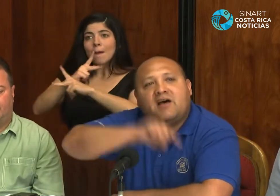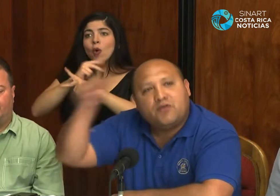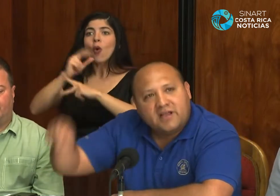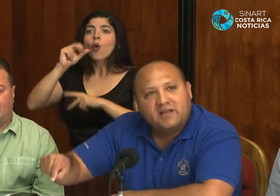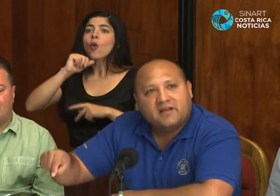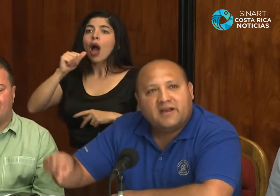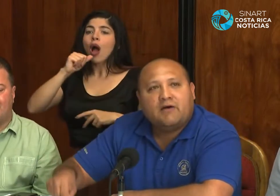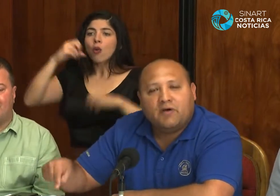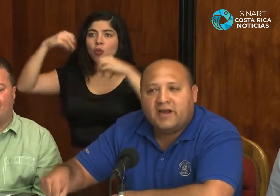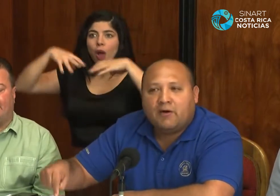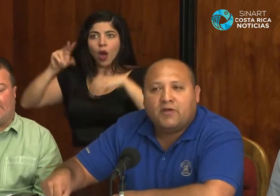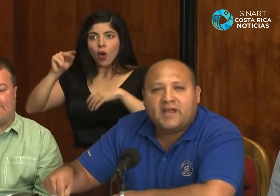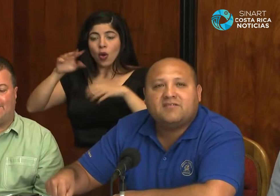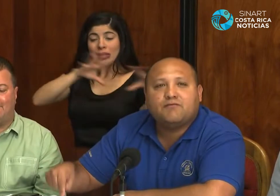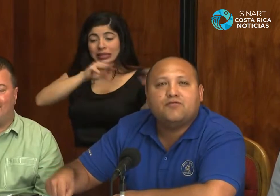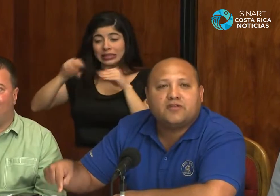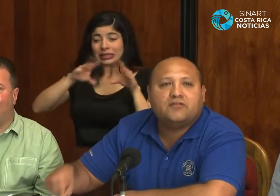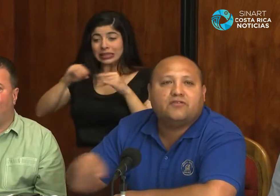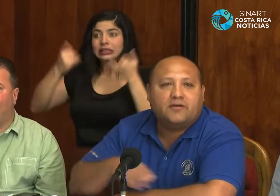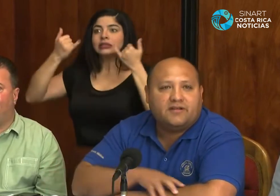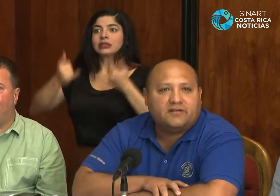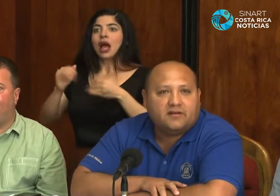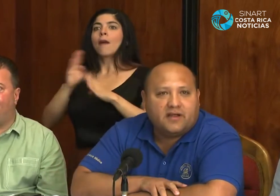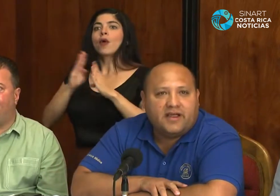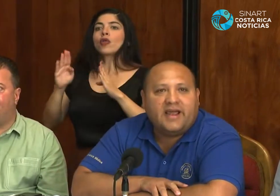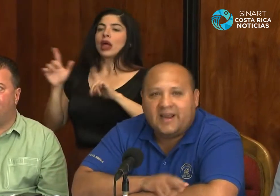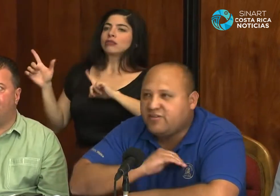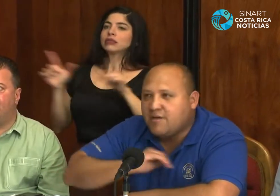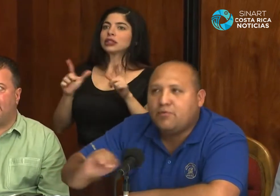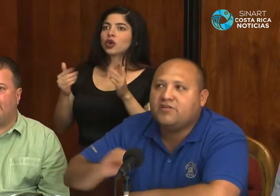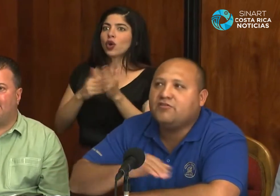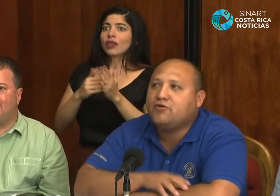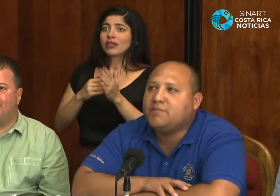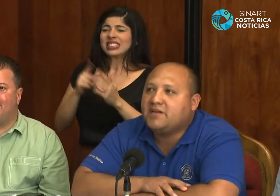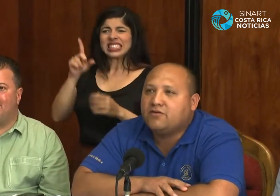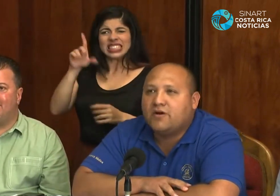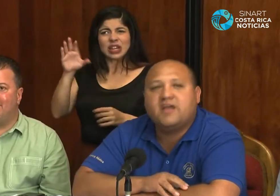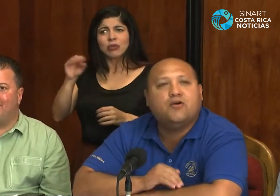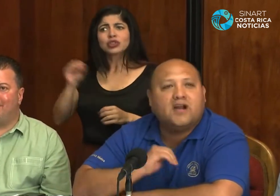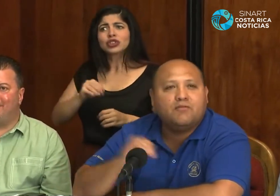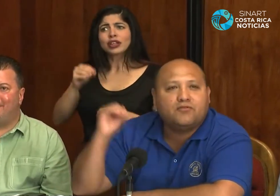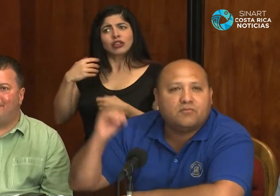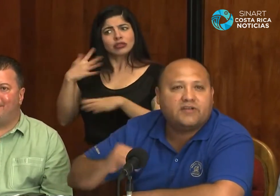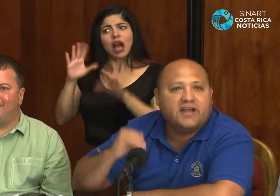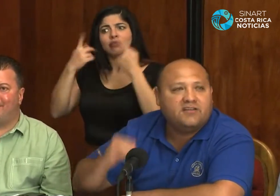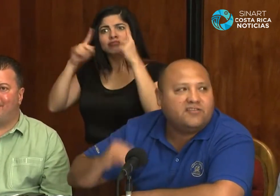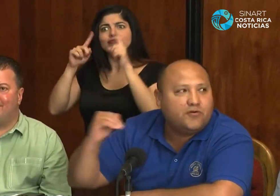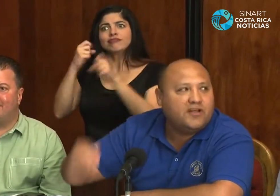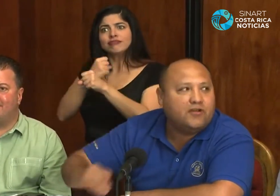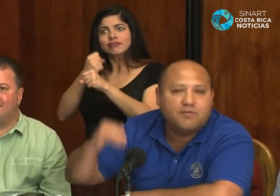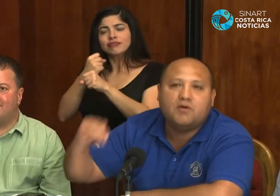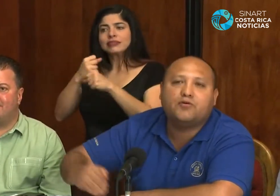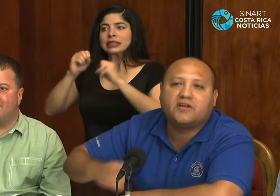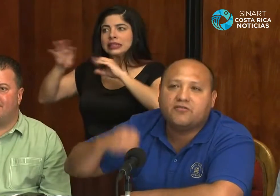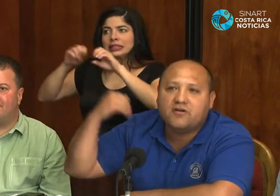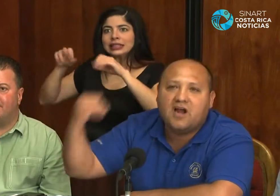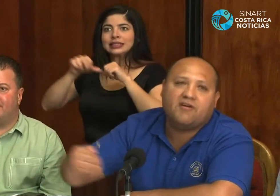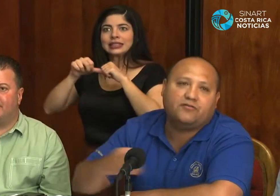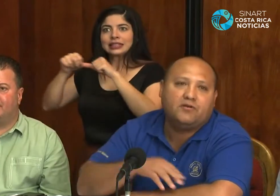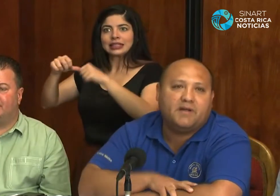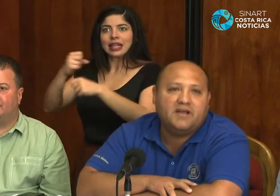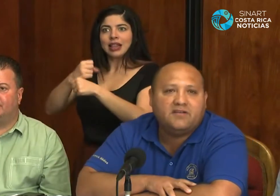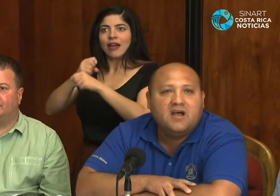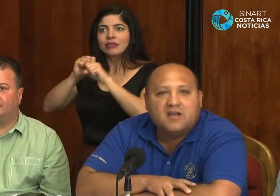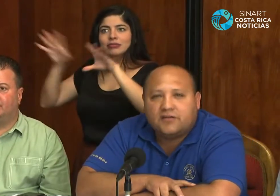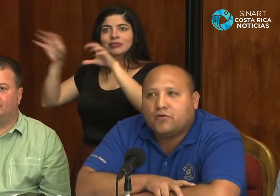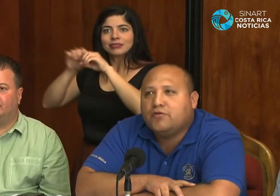y ya ahora la bodega está funcionando otra vez en 100% de operación y logramos seguir distribuyendo equipo de protección al